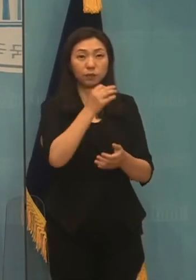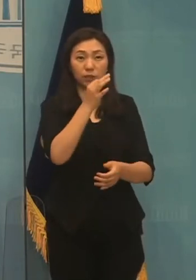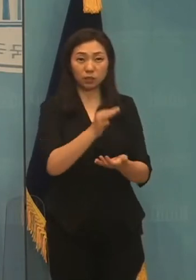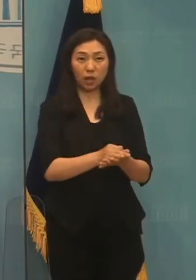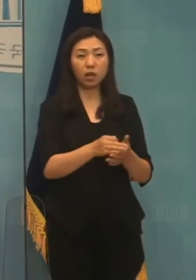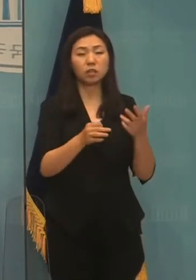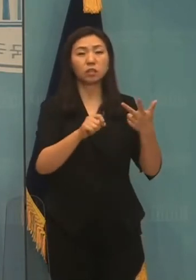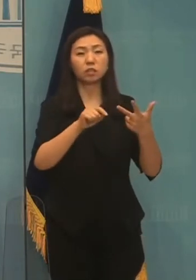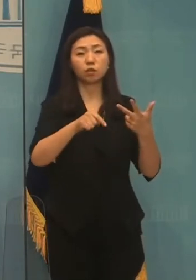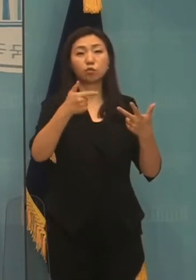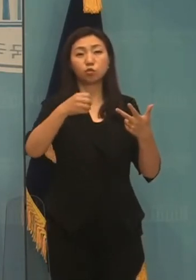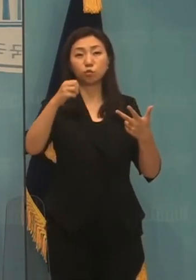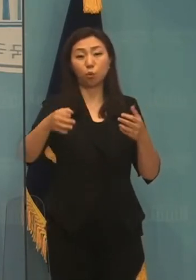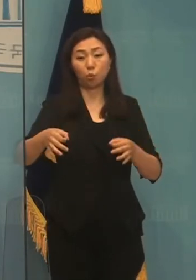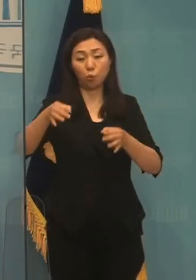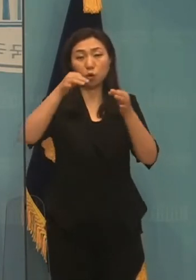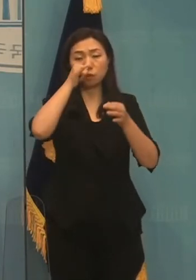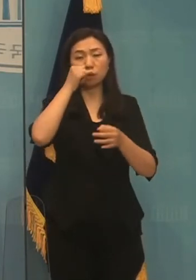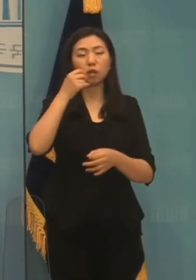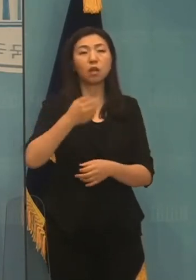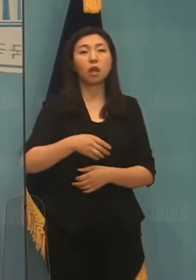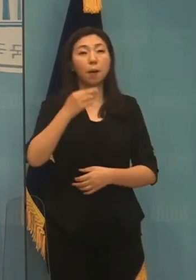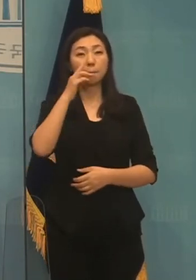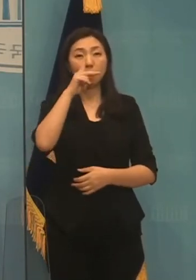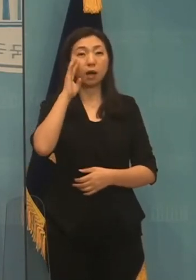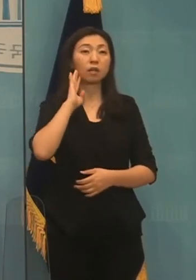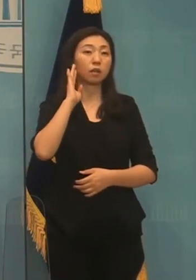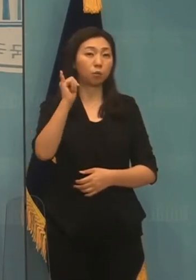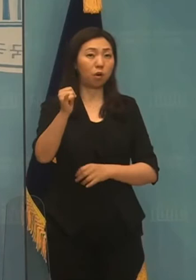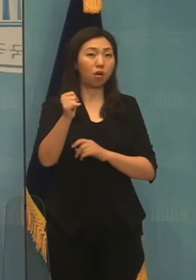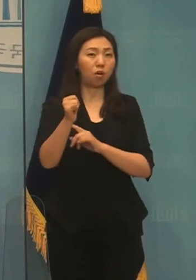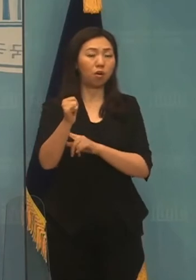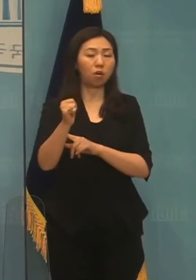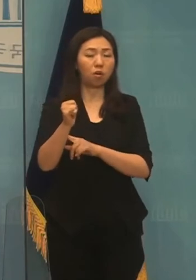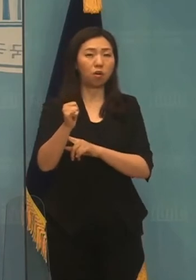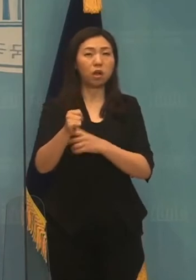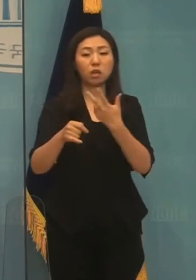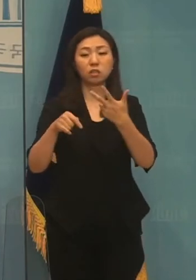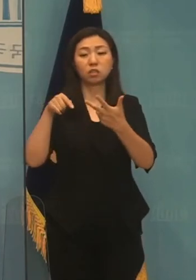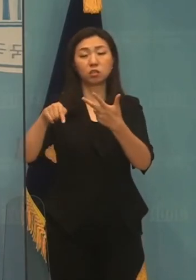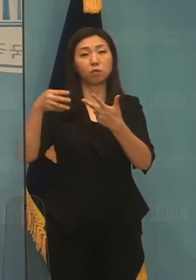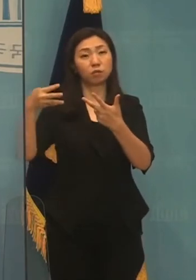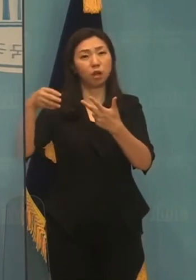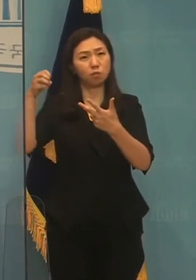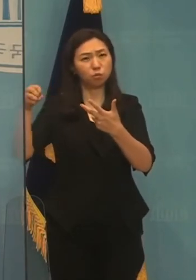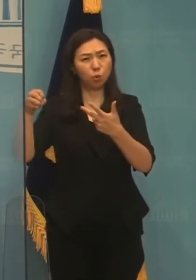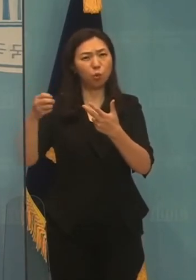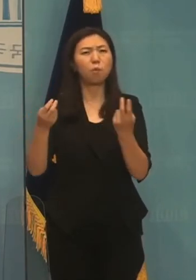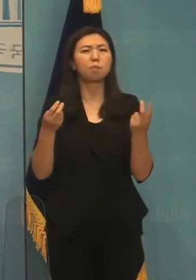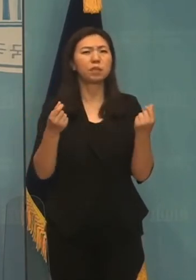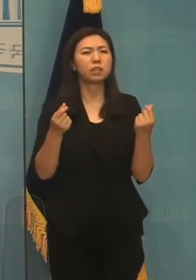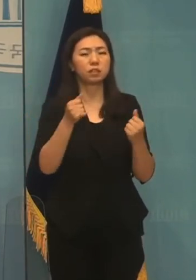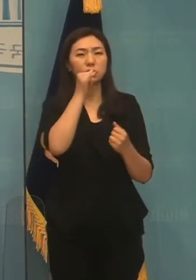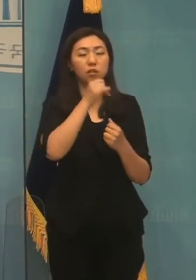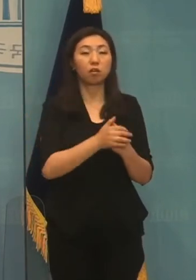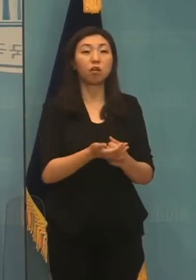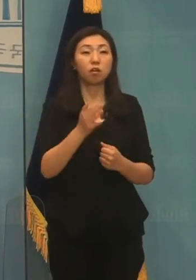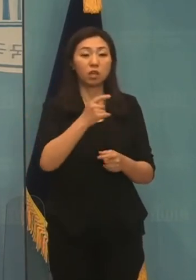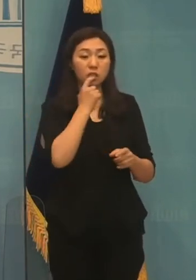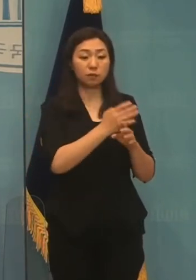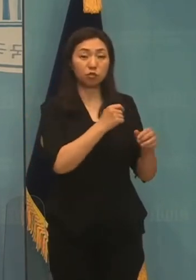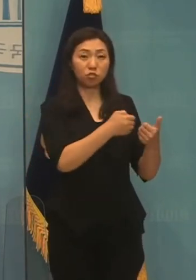고려하면 박근혜 정부의 7.4%와 큰 차이가 없는 상황입니다. 그럼에도 불구하고 집권여당의